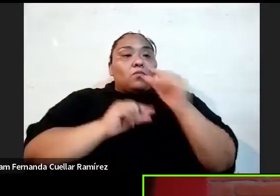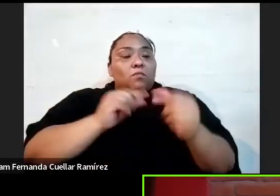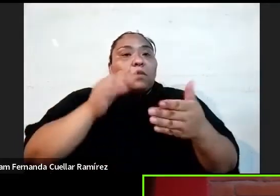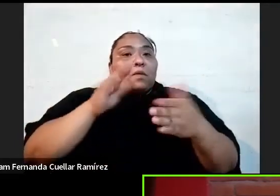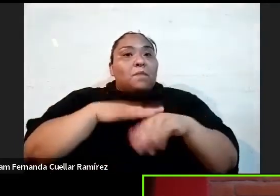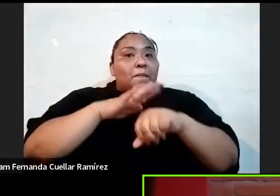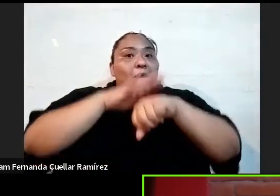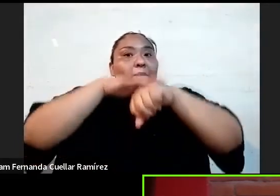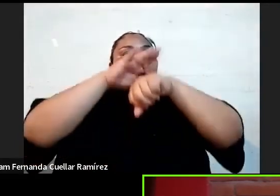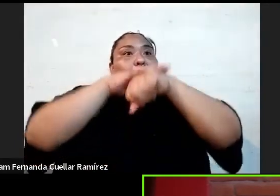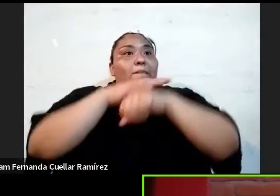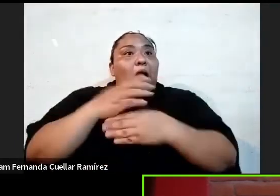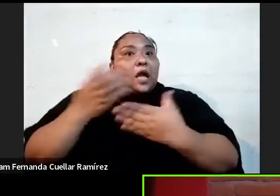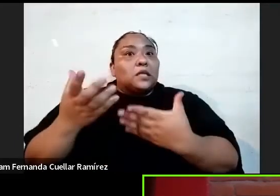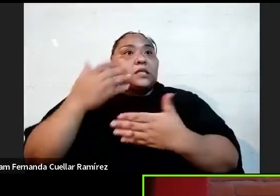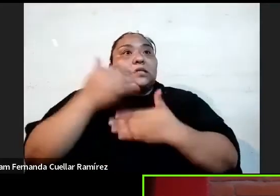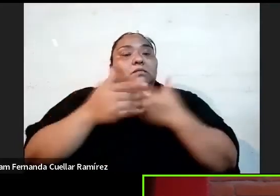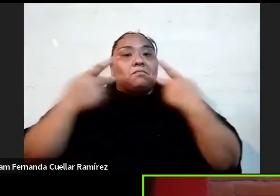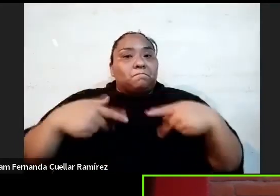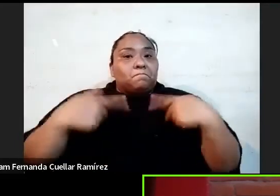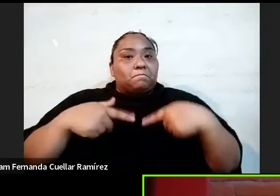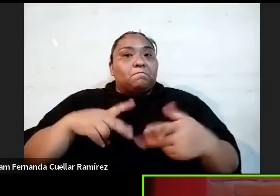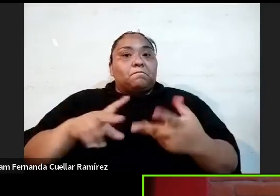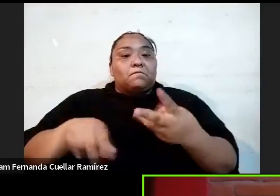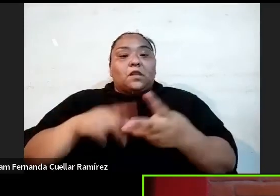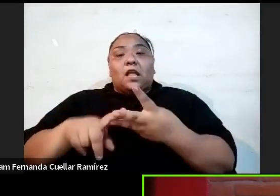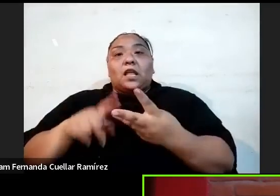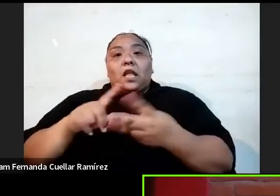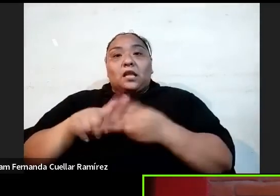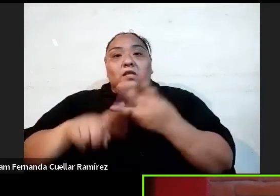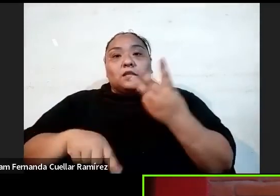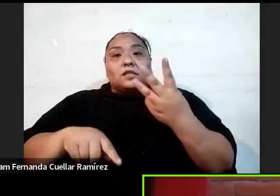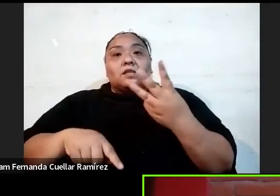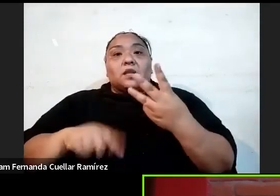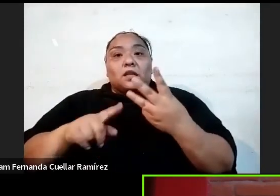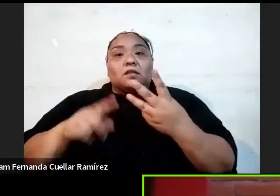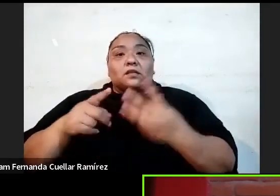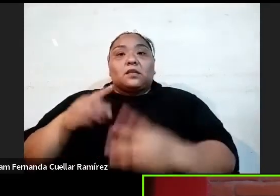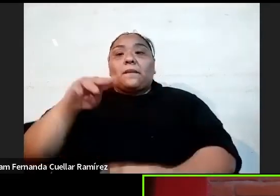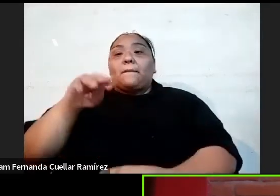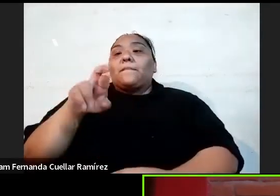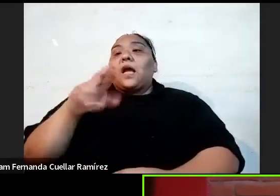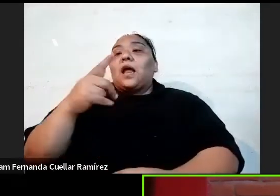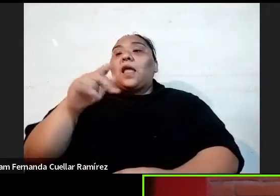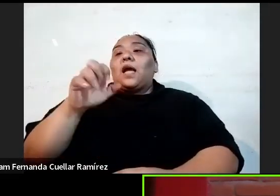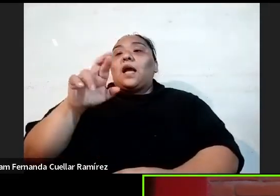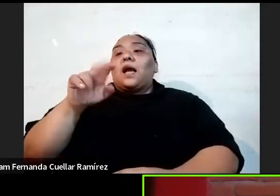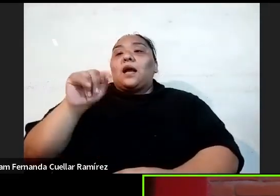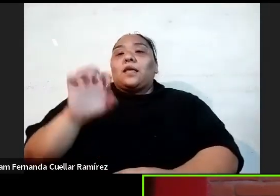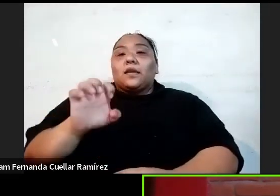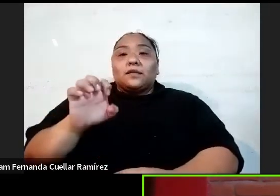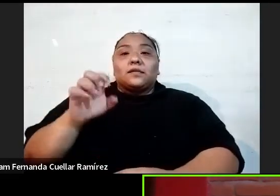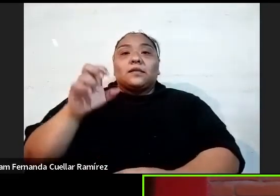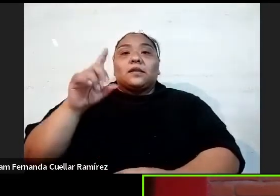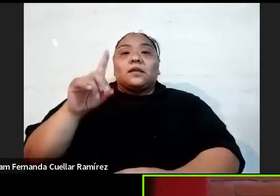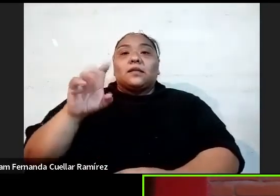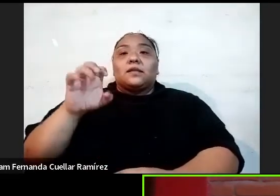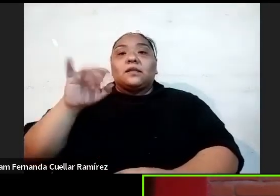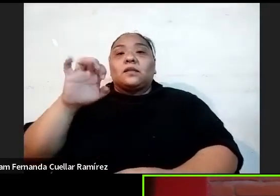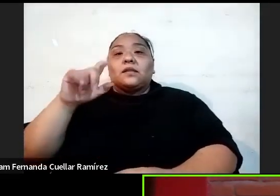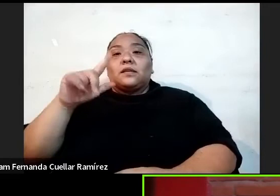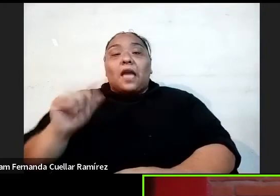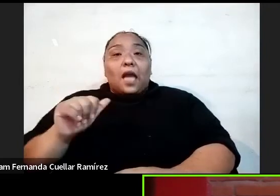ya fue la tercera edición y en la cual estuve yo. Y ganó Margaret Illa, que es ahorita una drag queen muy